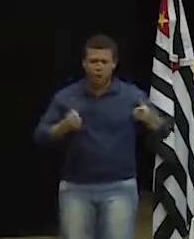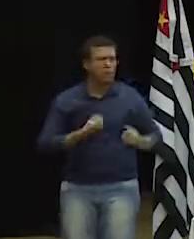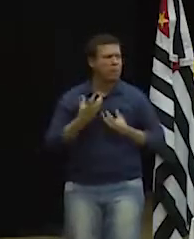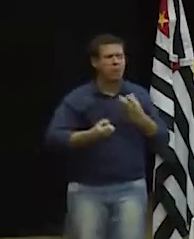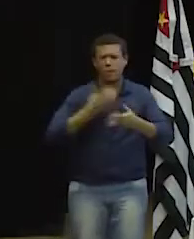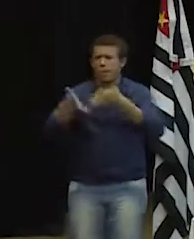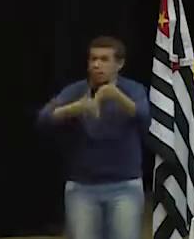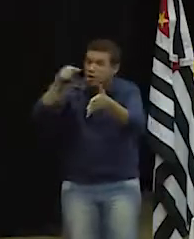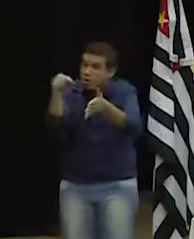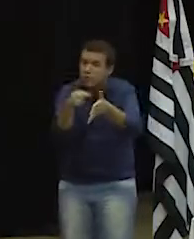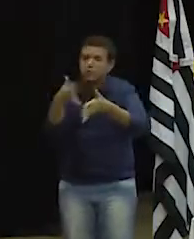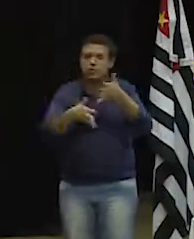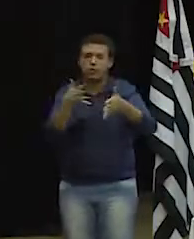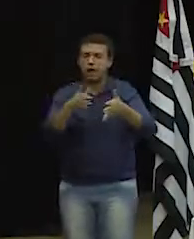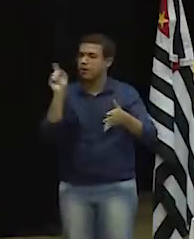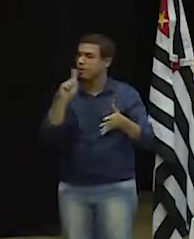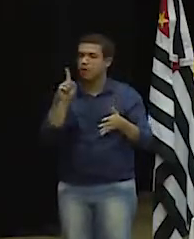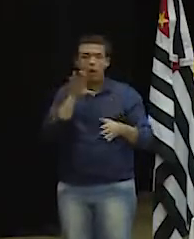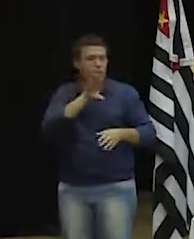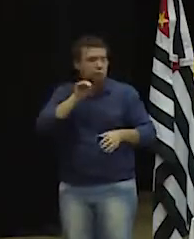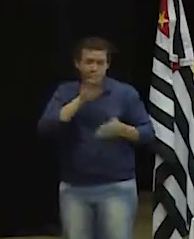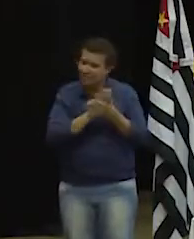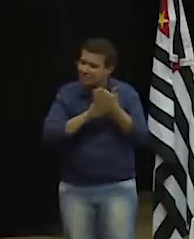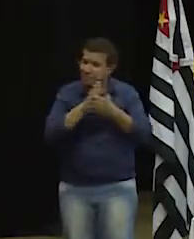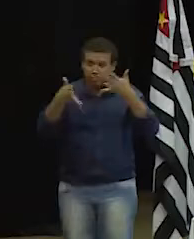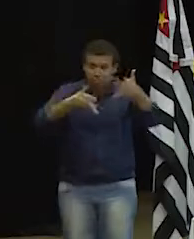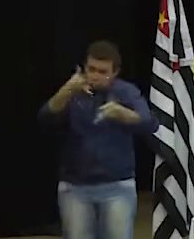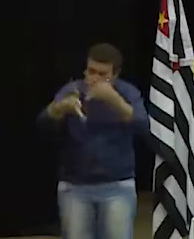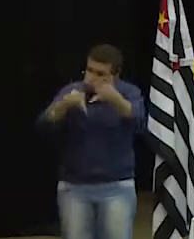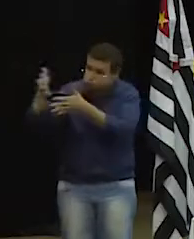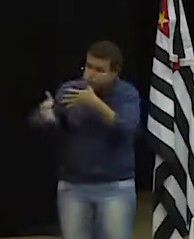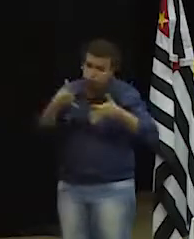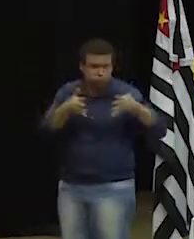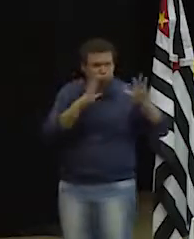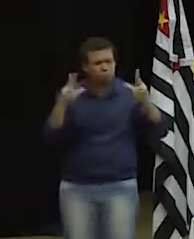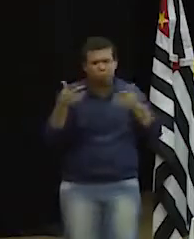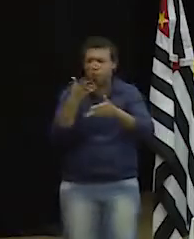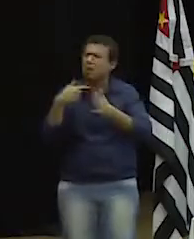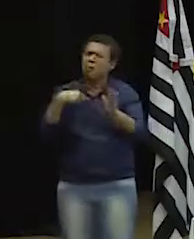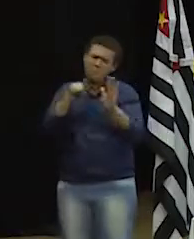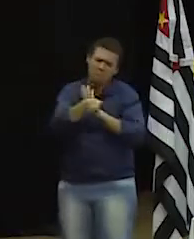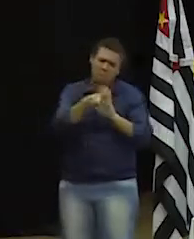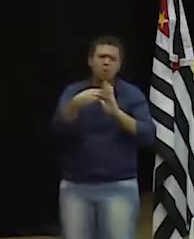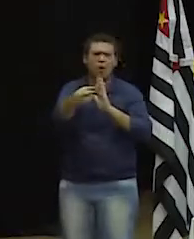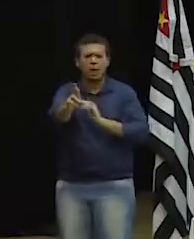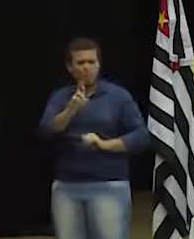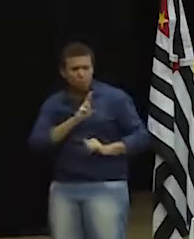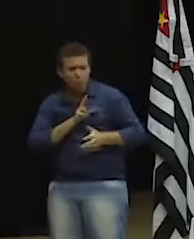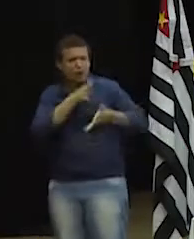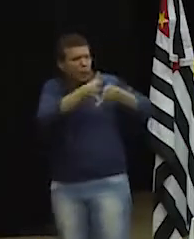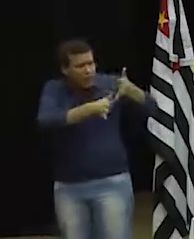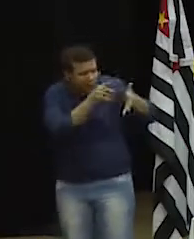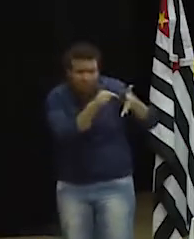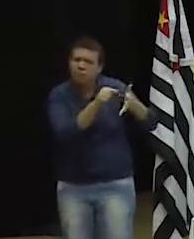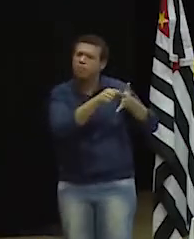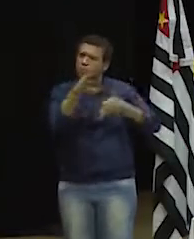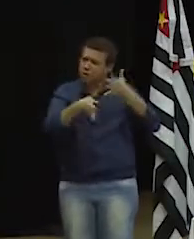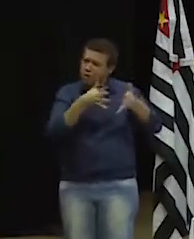de enunciados em libras por parte dos alunos. Não havia oralidade nesse momento, era tudo em língua